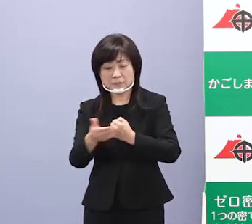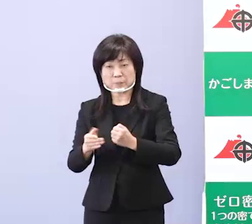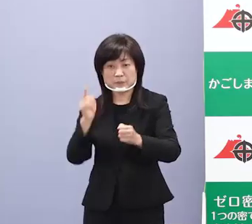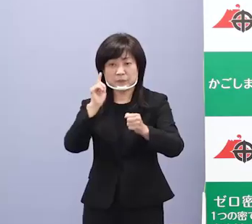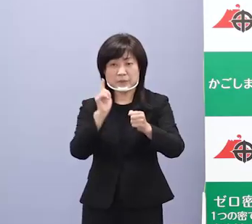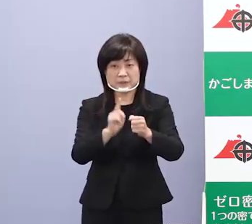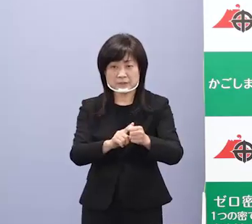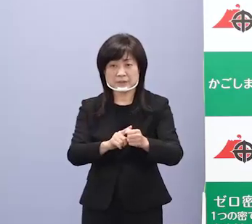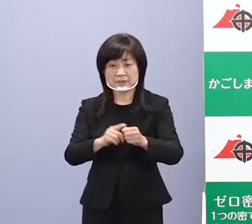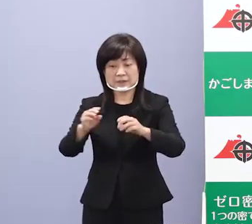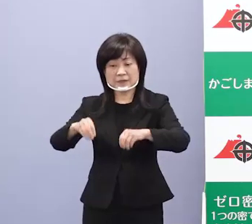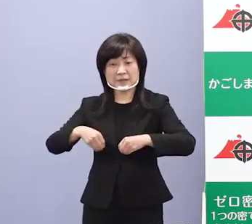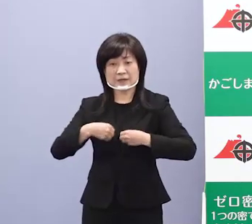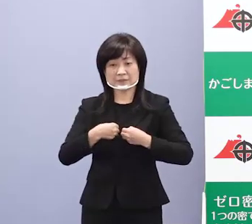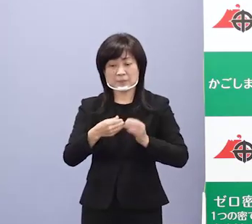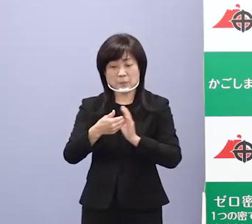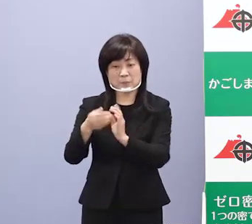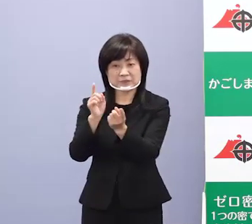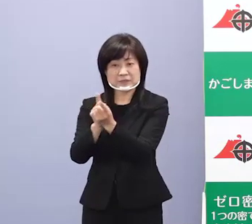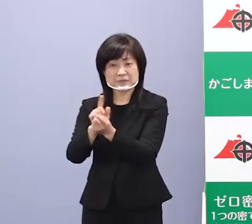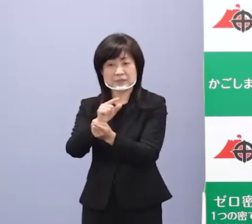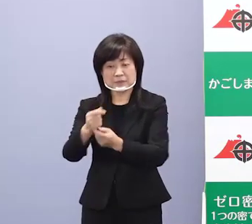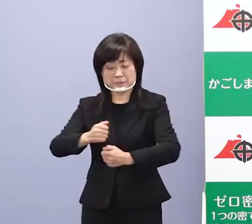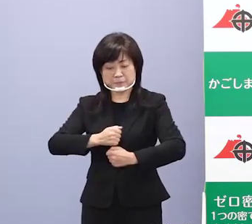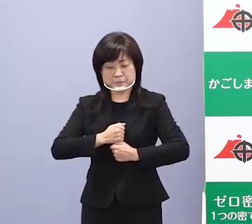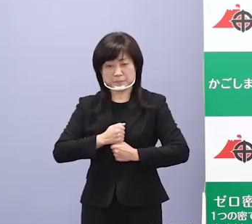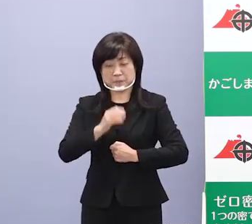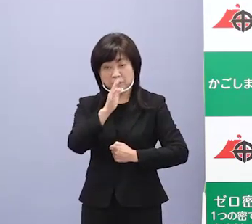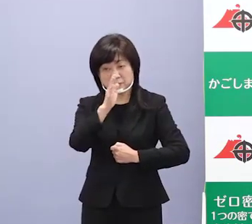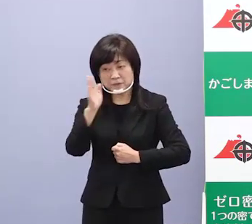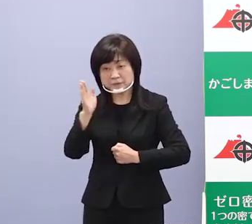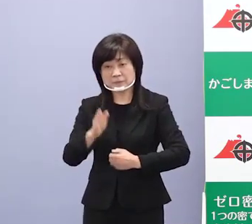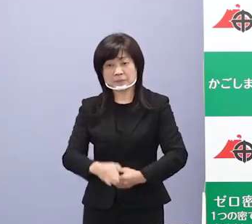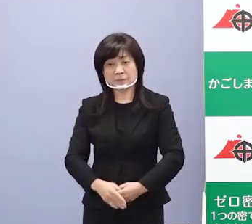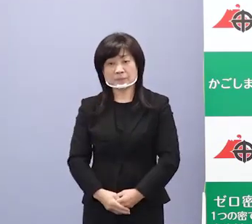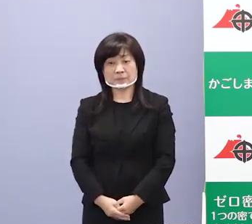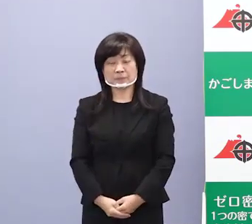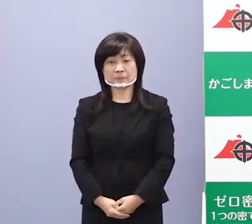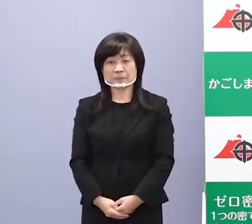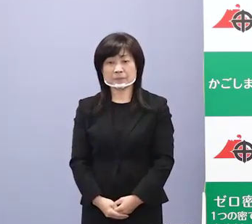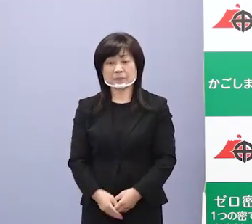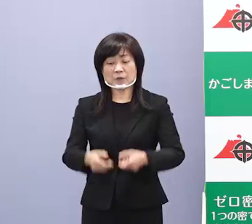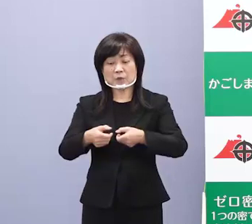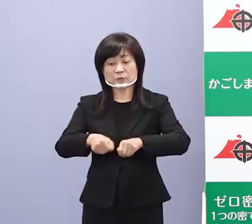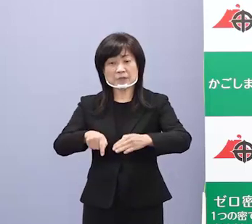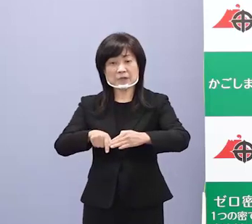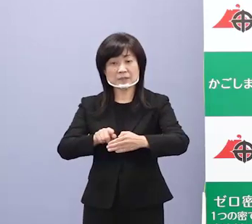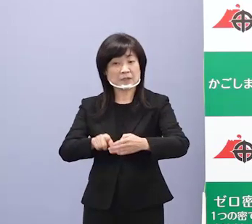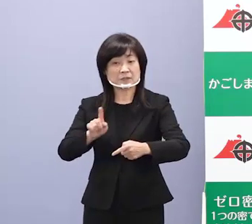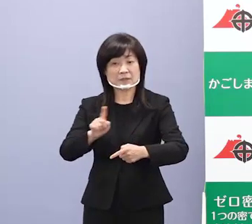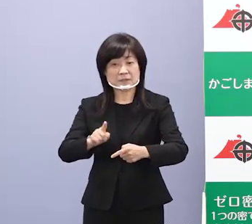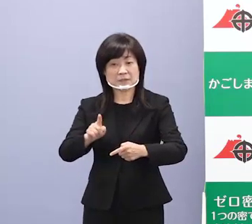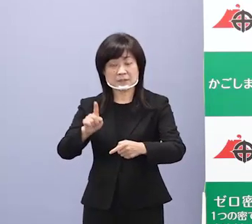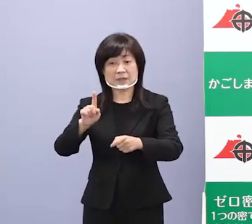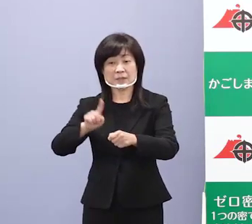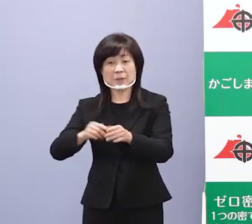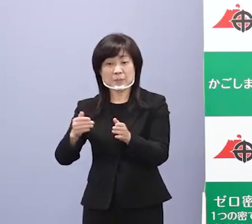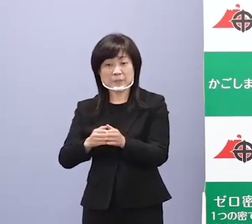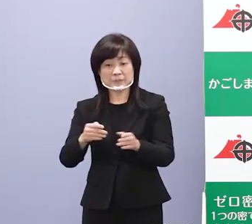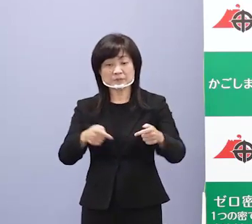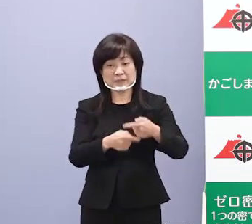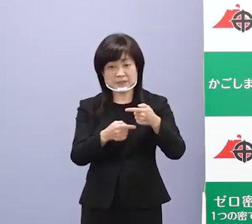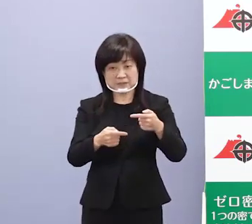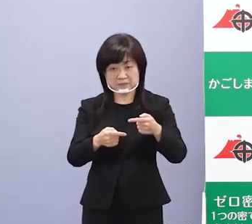も、感染対策の徹底をお願いいたします。具体的には、年末年始に帰省する場